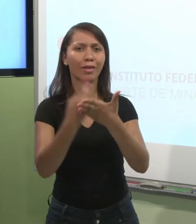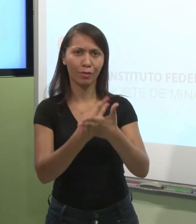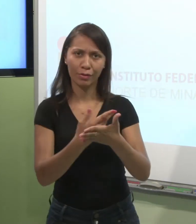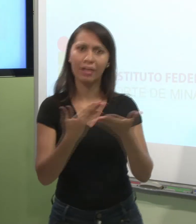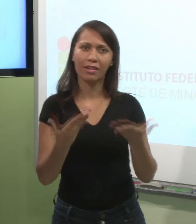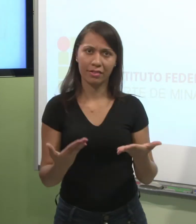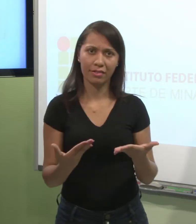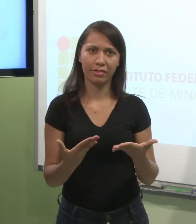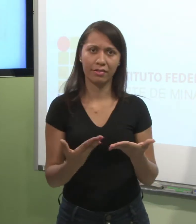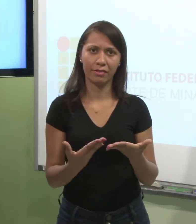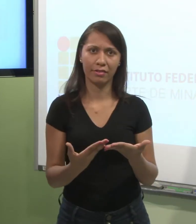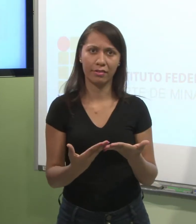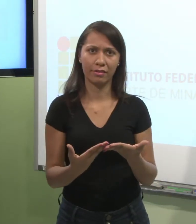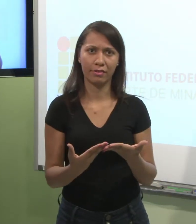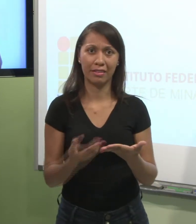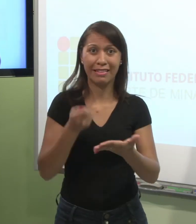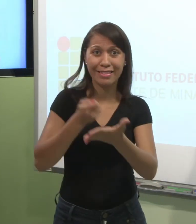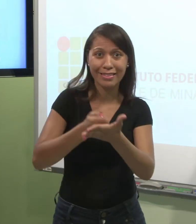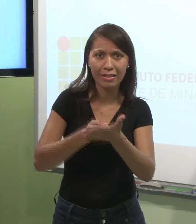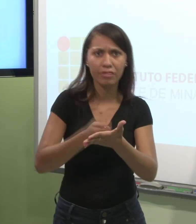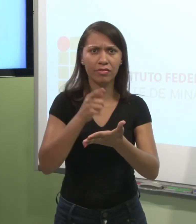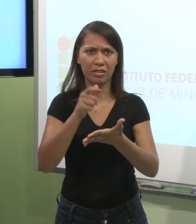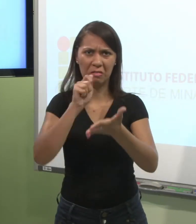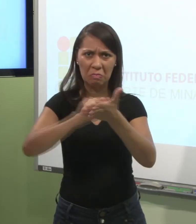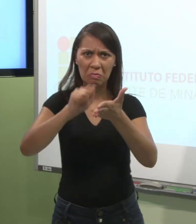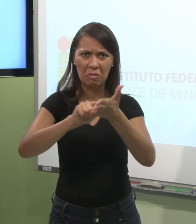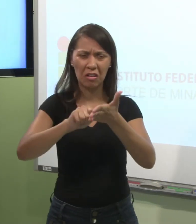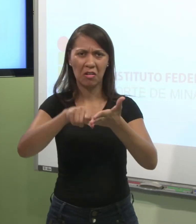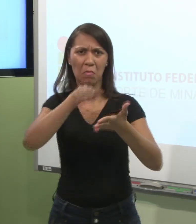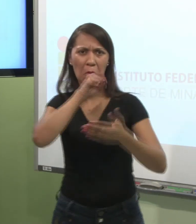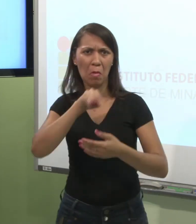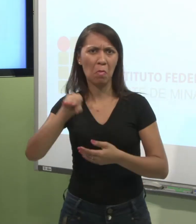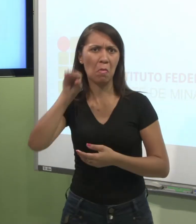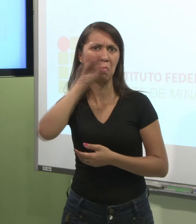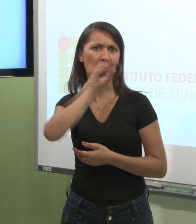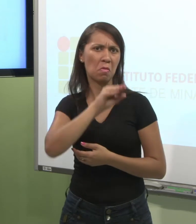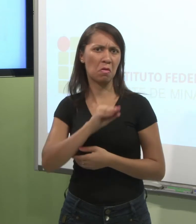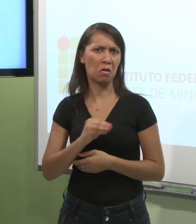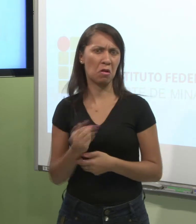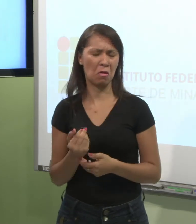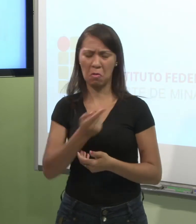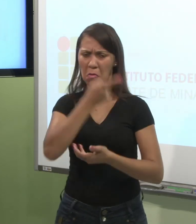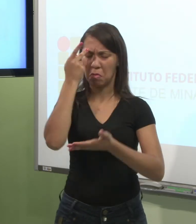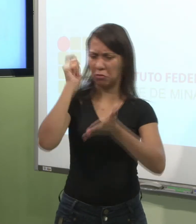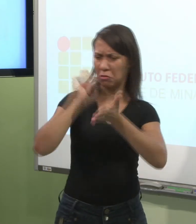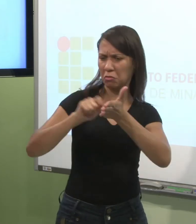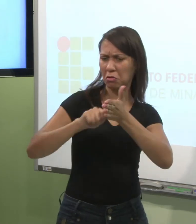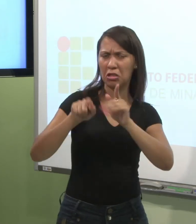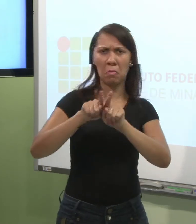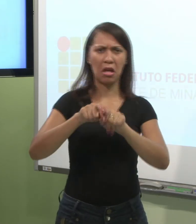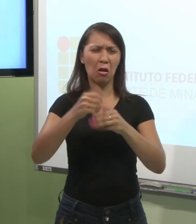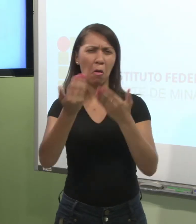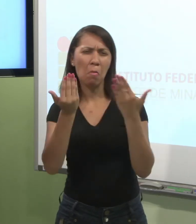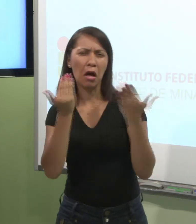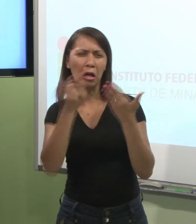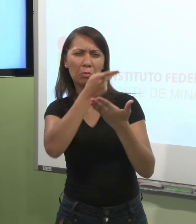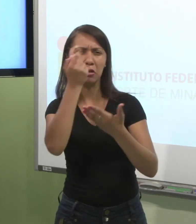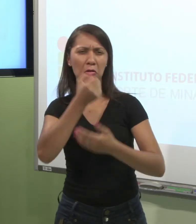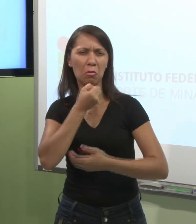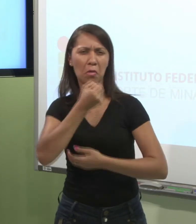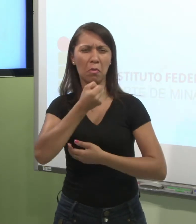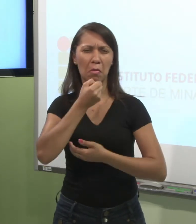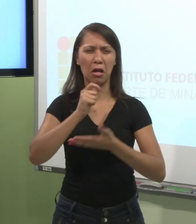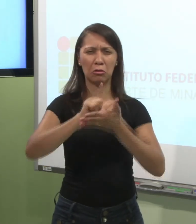Pois bem, ninguém pode exigir que você escreva e fale com o talento de grandes escritores e jornalistas. Mas